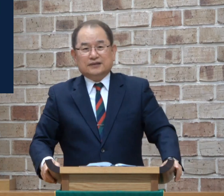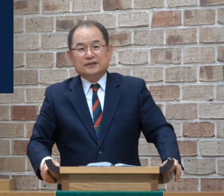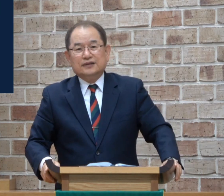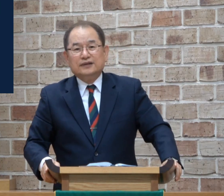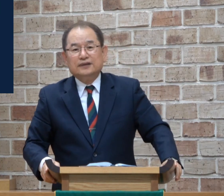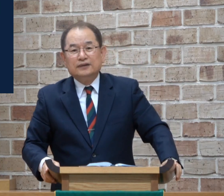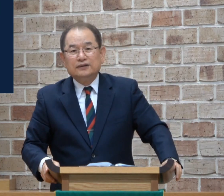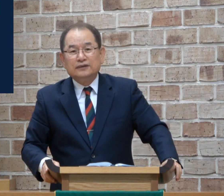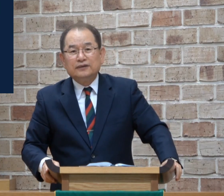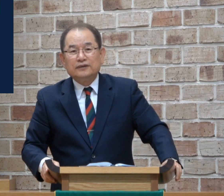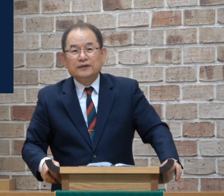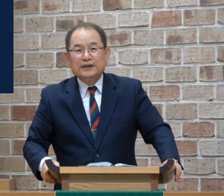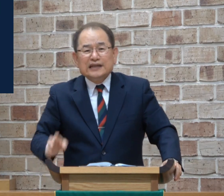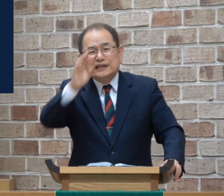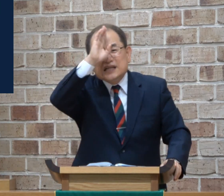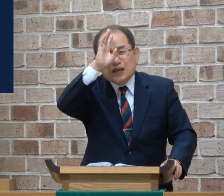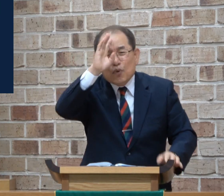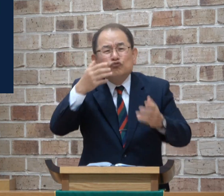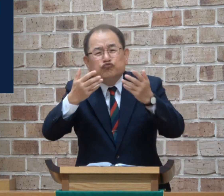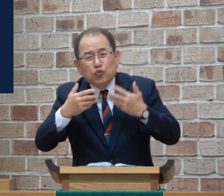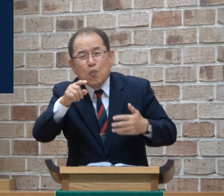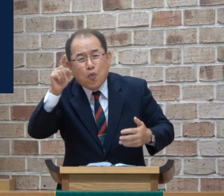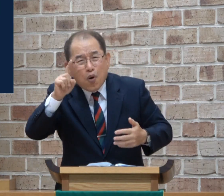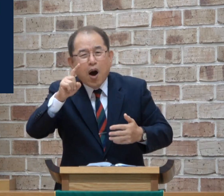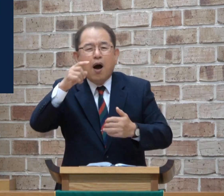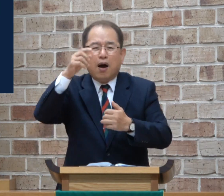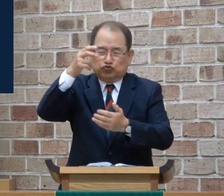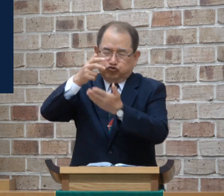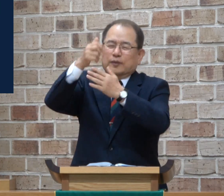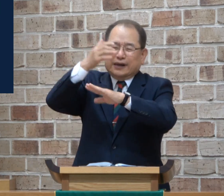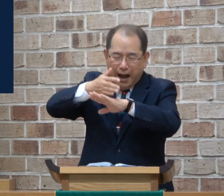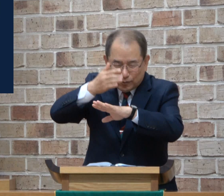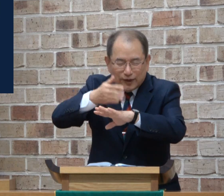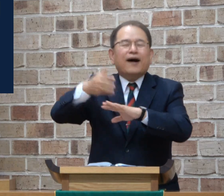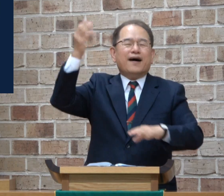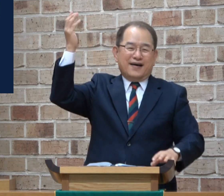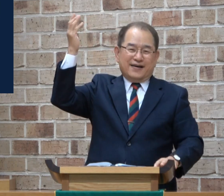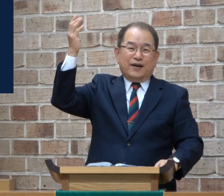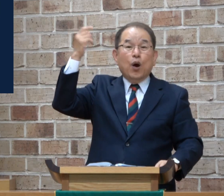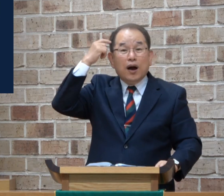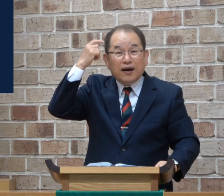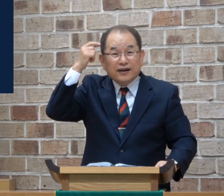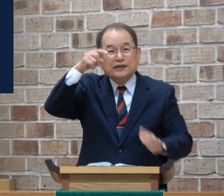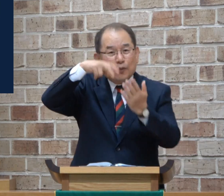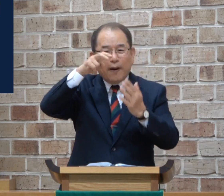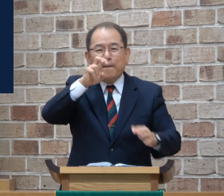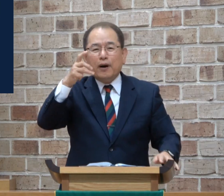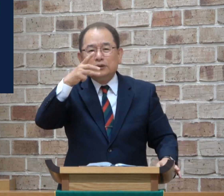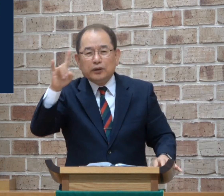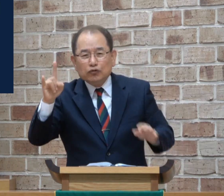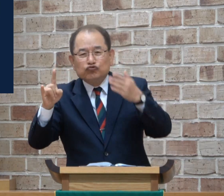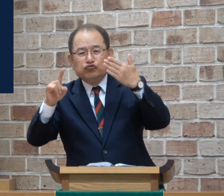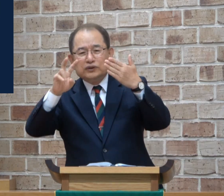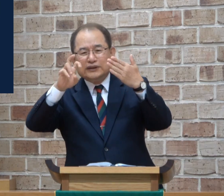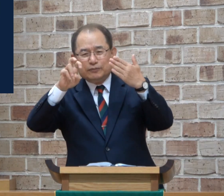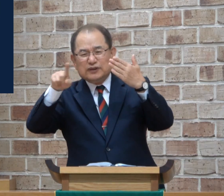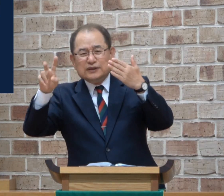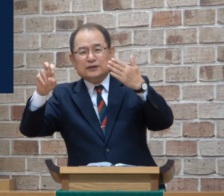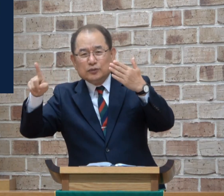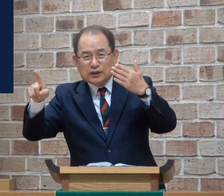합니다. 질병 주신 주님께 감사. 마태복음 9장 20에서 21절 말씀. 12해